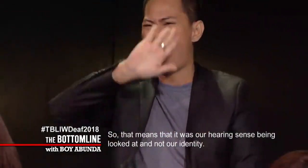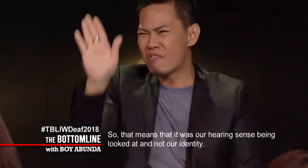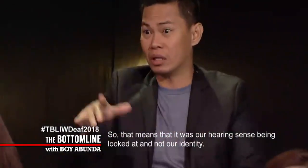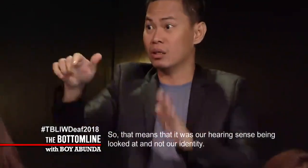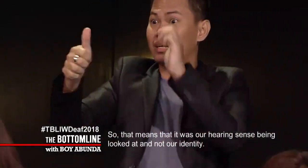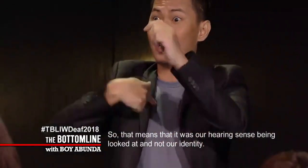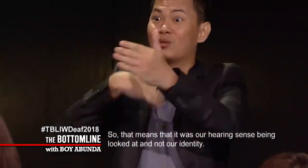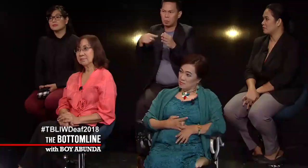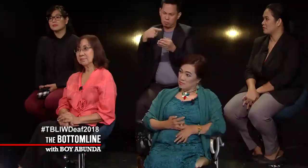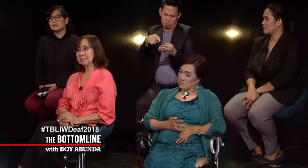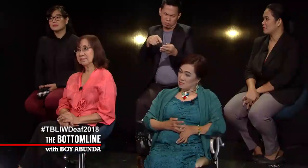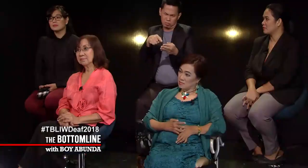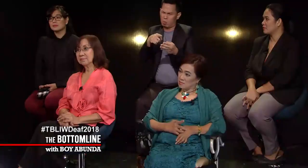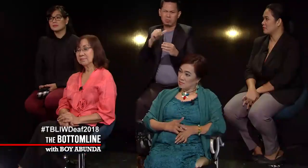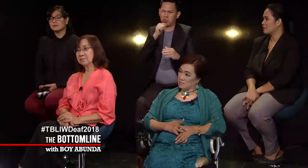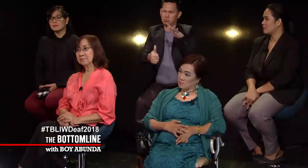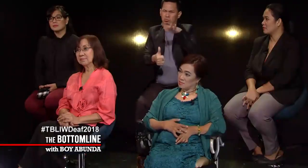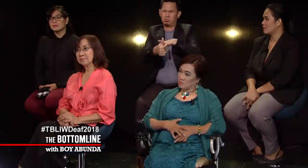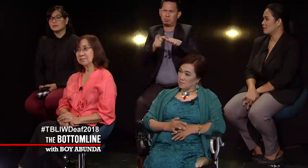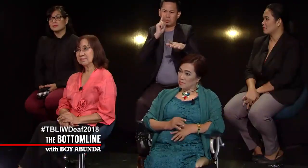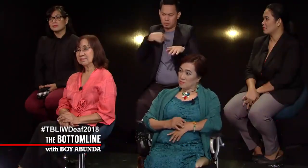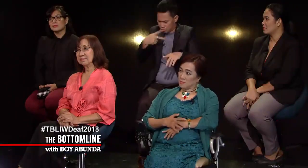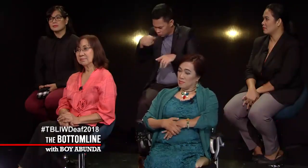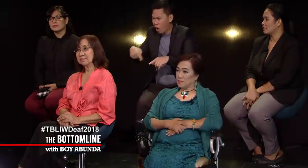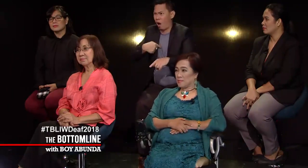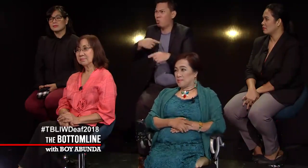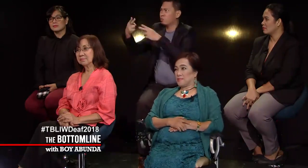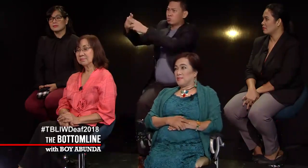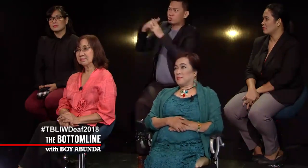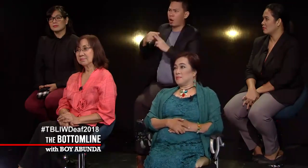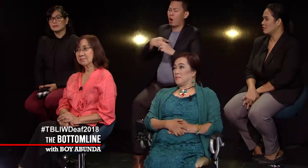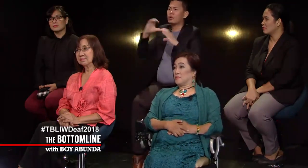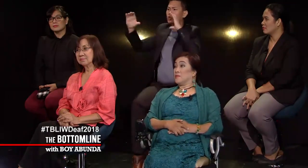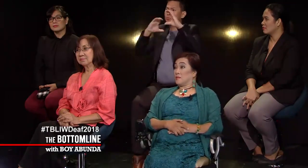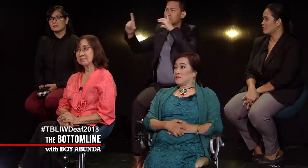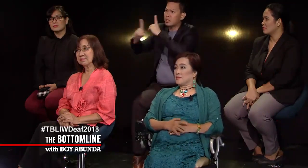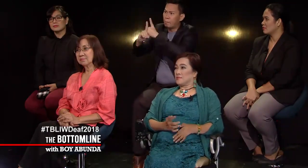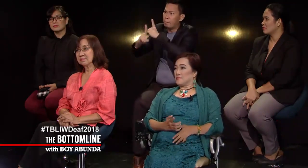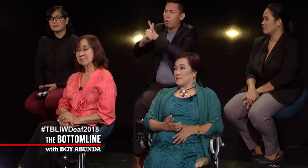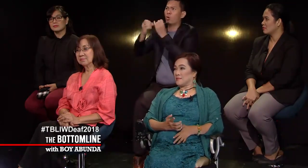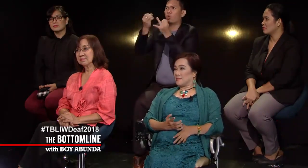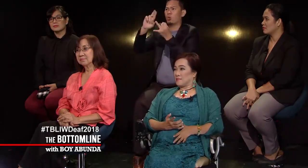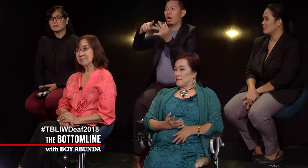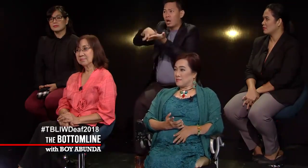bilang tao kami. Pag tinitingnan na lang namin dyan, nag-appear na lang dyan, yung mga,